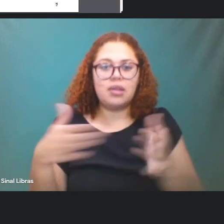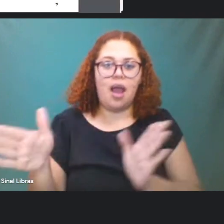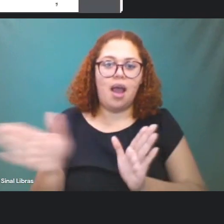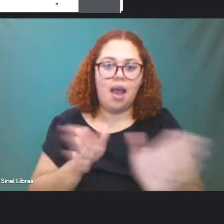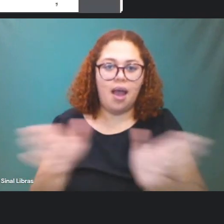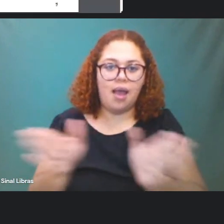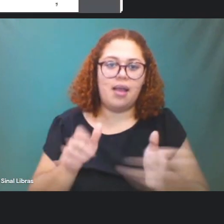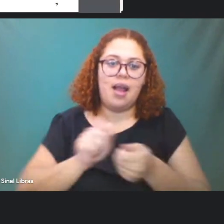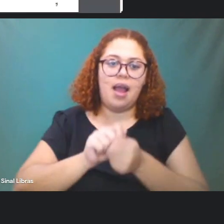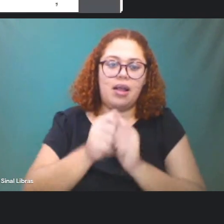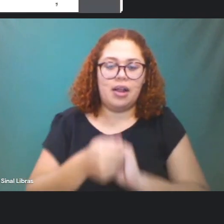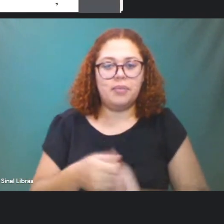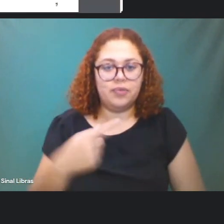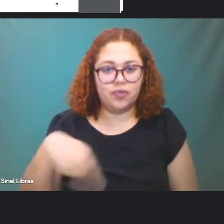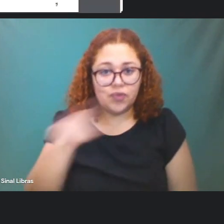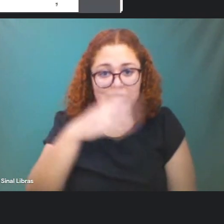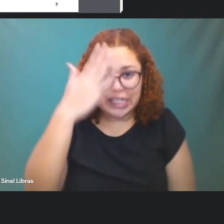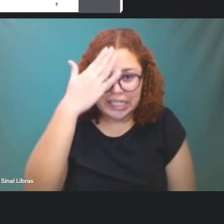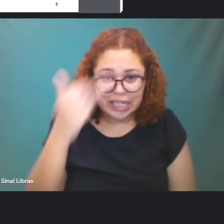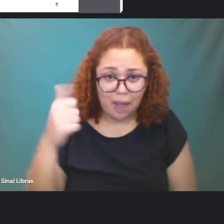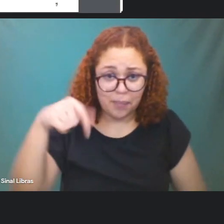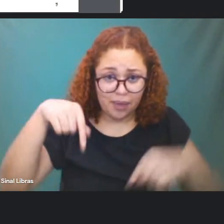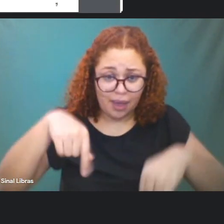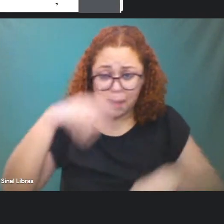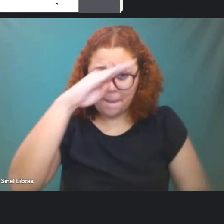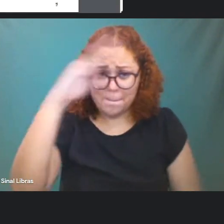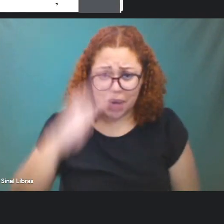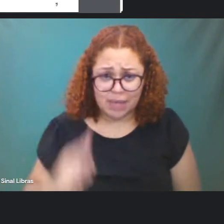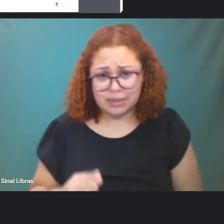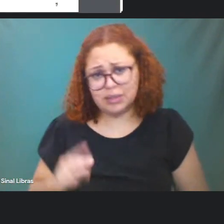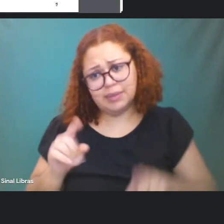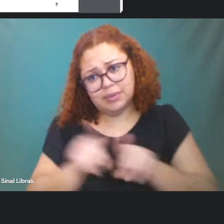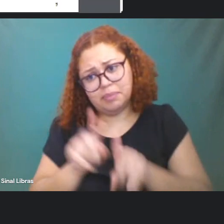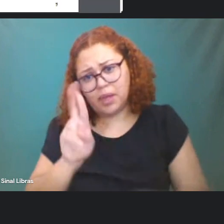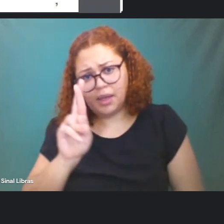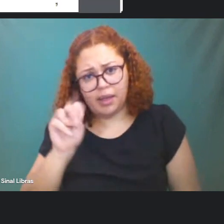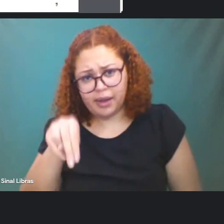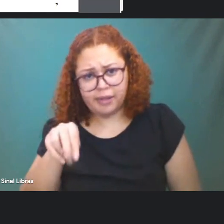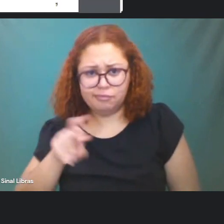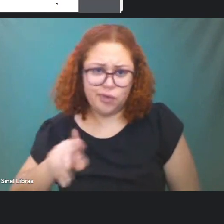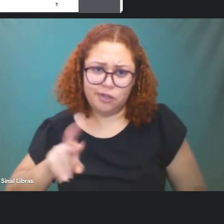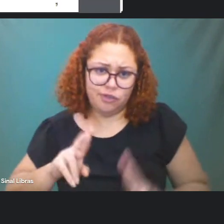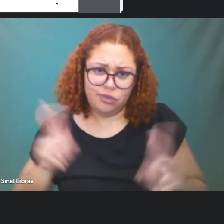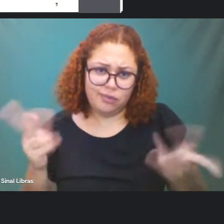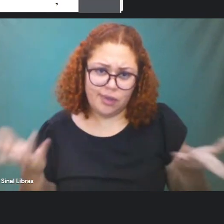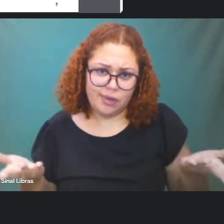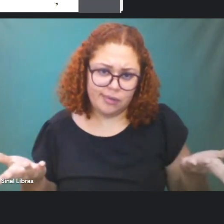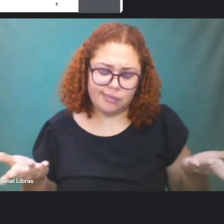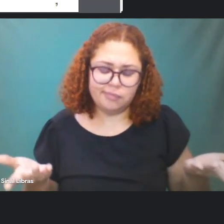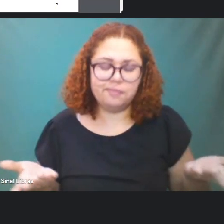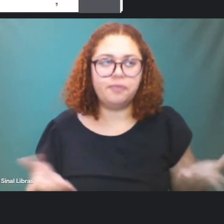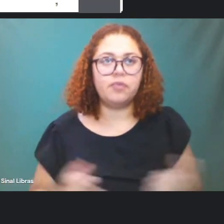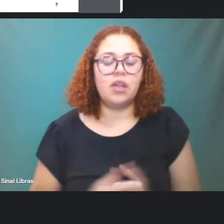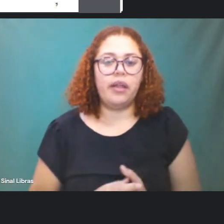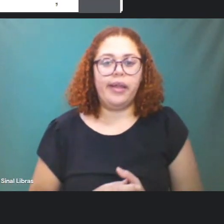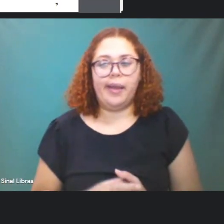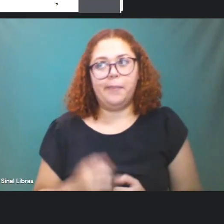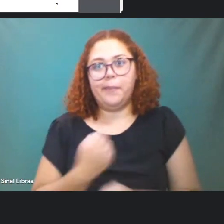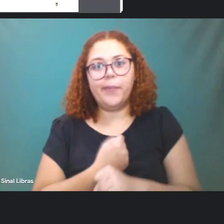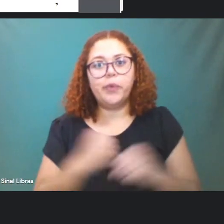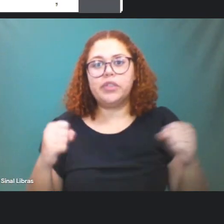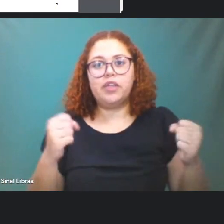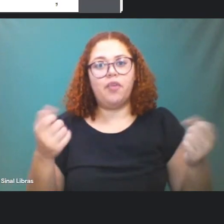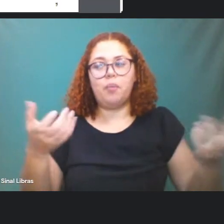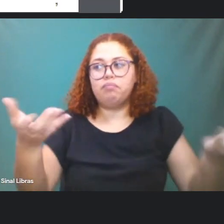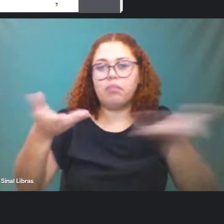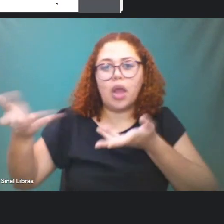no país, e no Rio Grande do Norte não é diferente, não estão prontos para receber todas as pessoas. E o ideal é que a gente